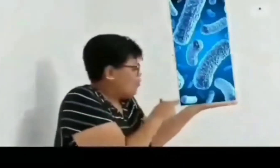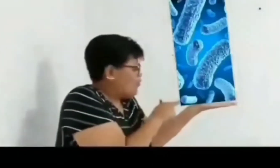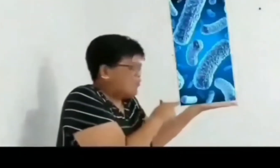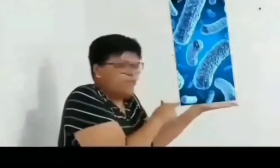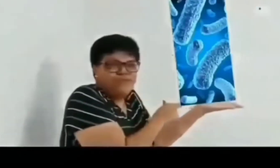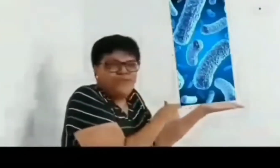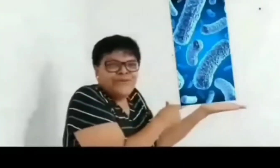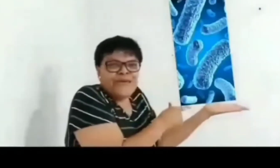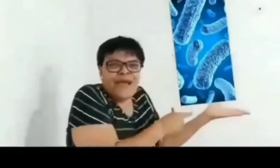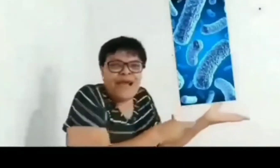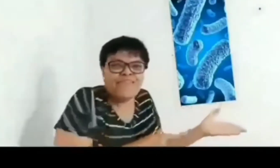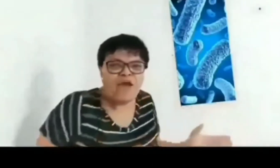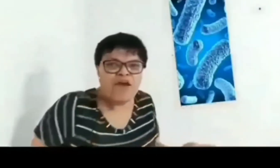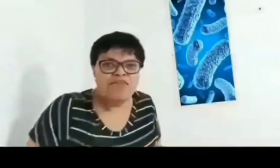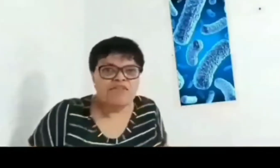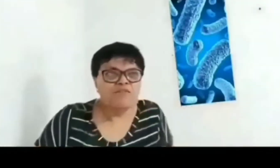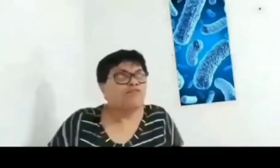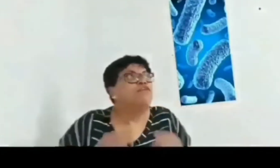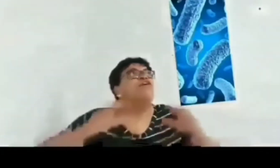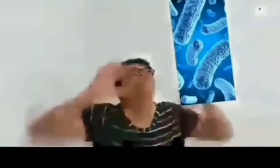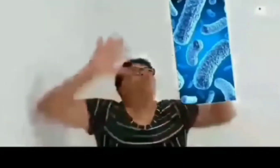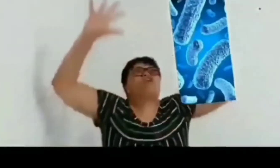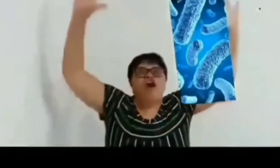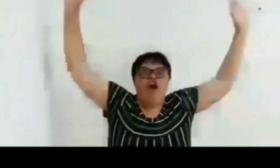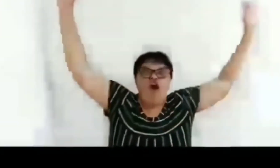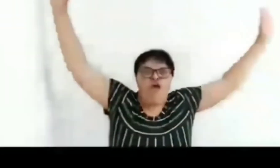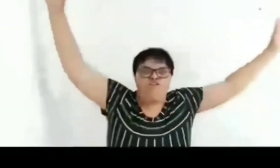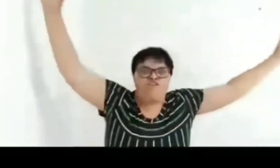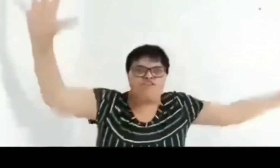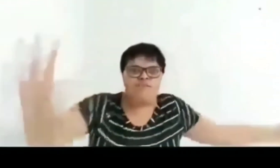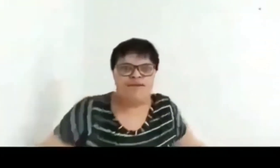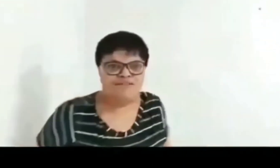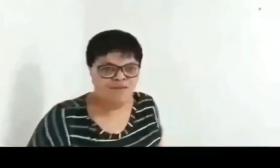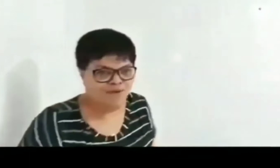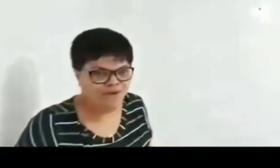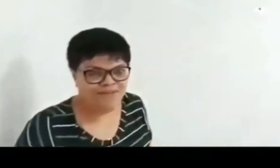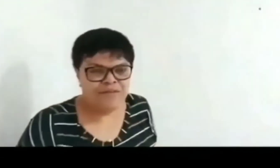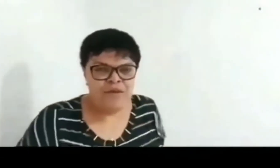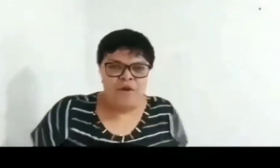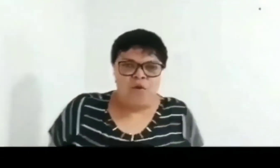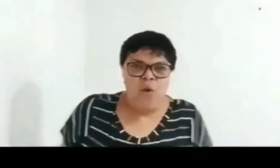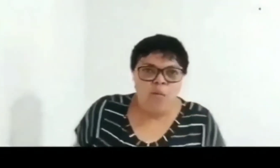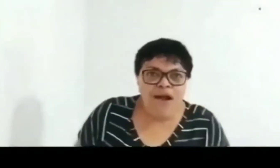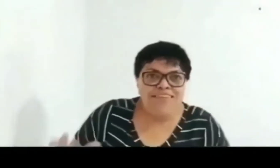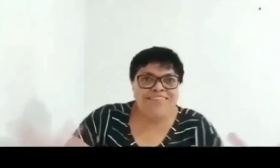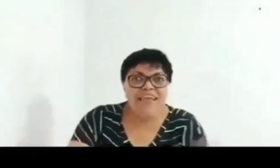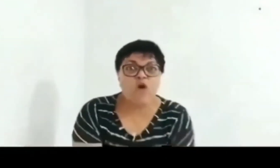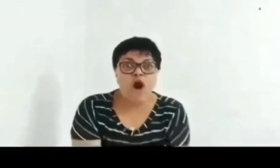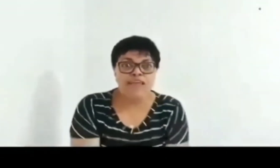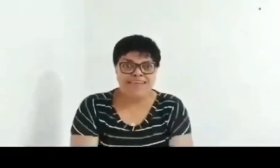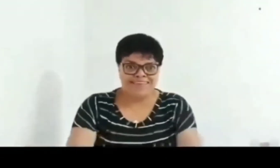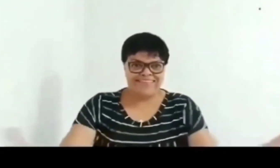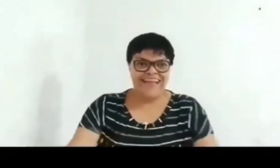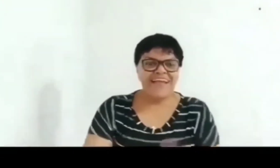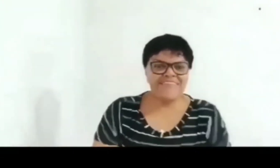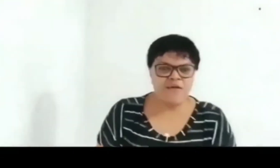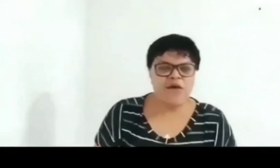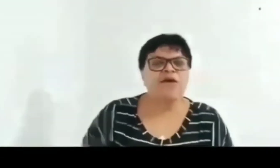e alguns fungos, até organismos de grandes dimensões, como as sequoias. As